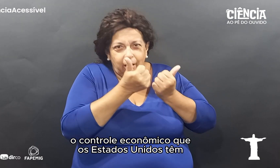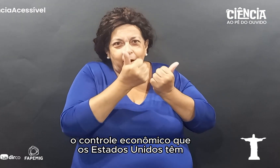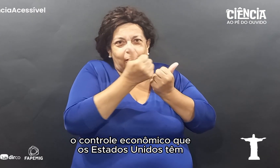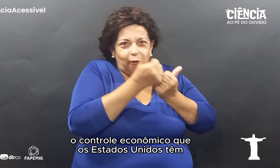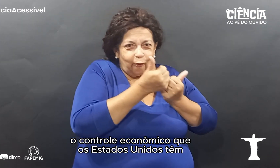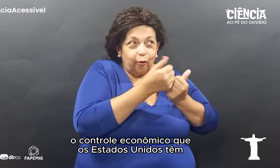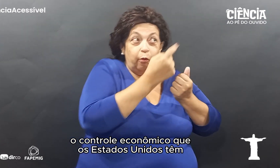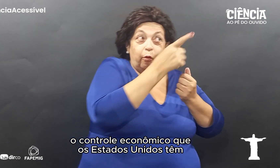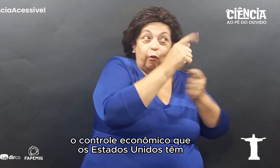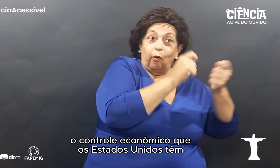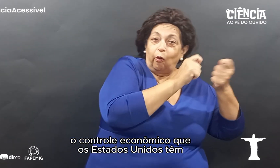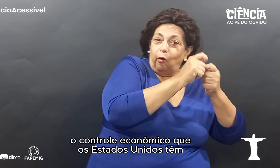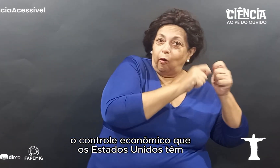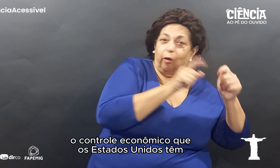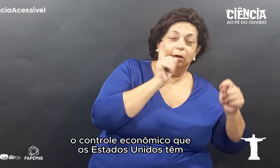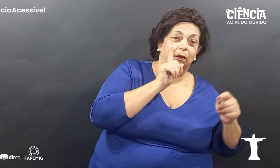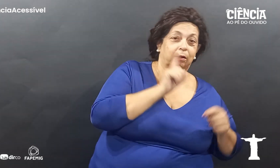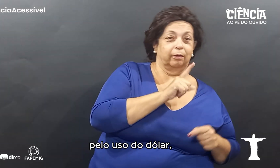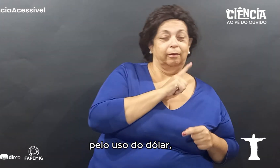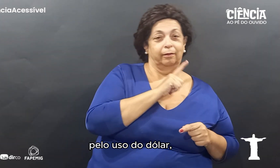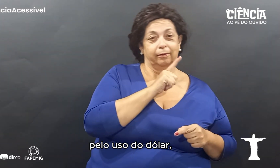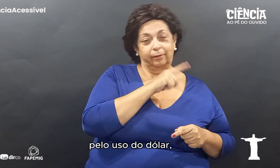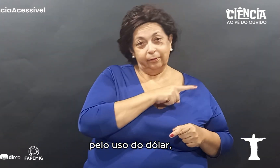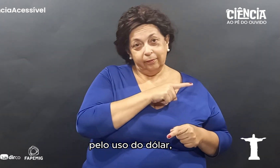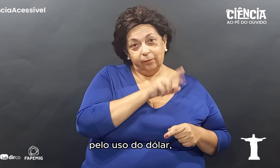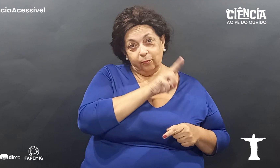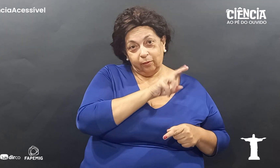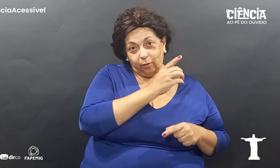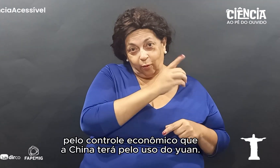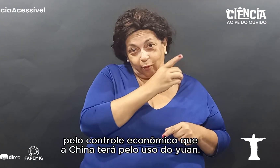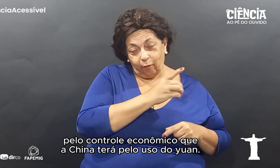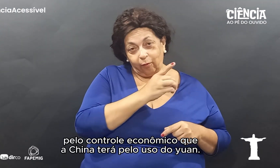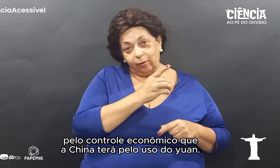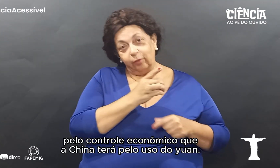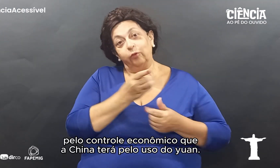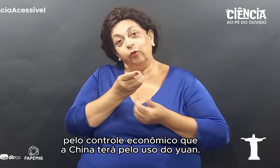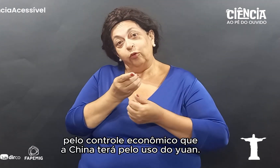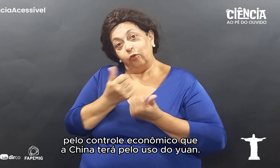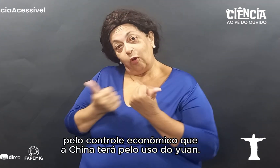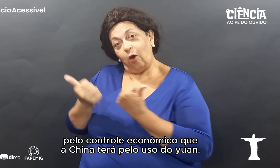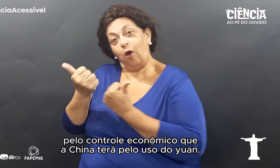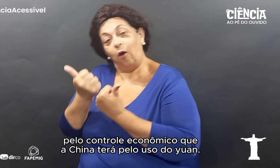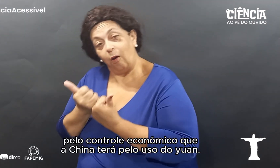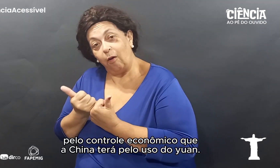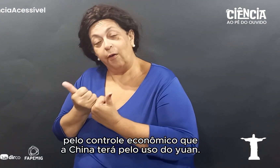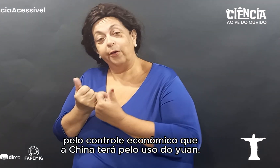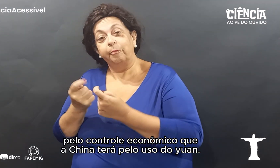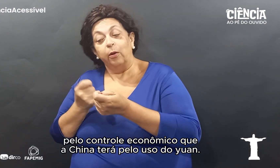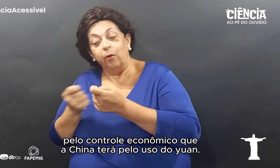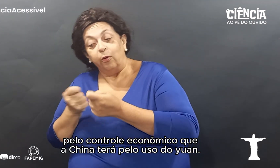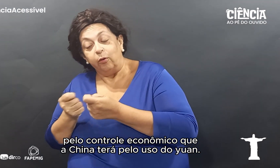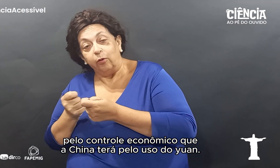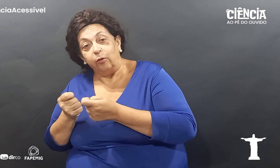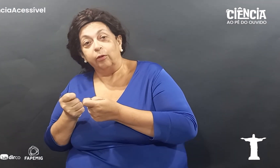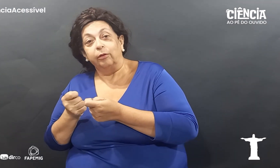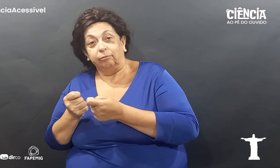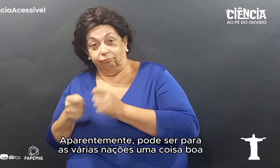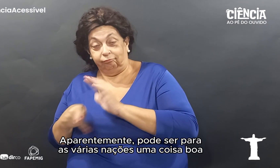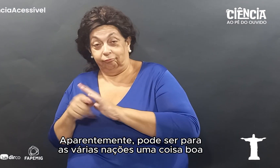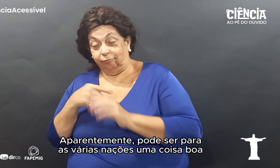controle econômico que os Estados Unidos têm pelo uso do dólar, pelo controle econômico que a China terá pelo uso do